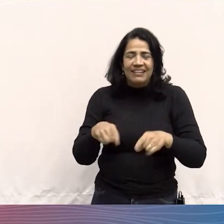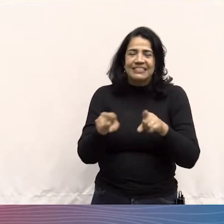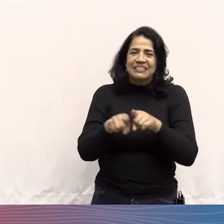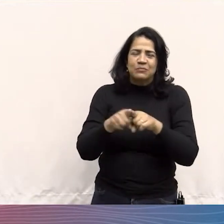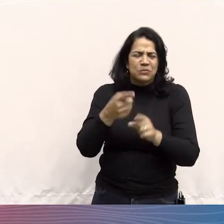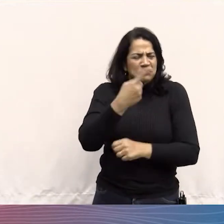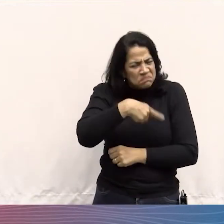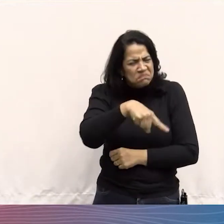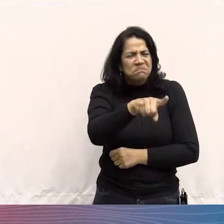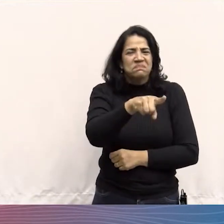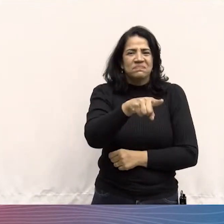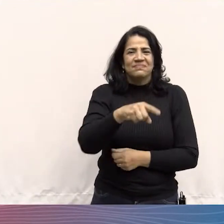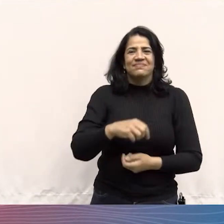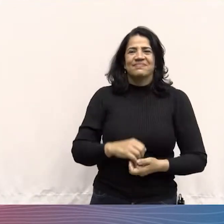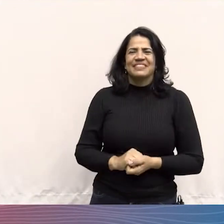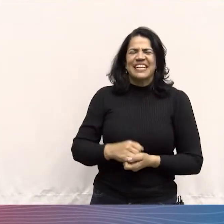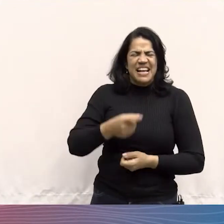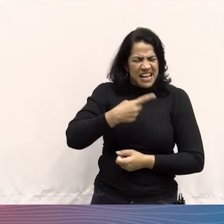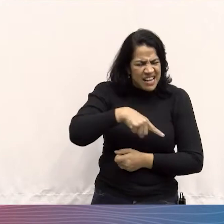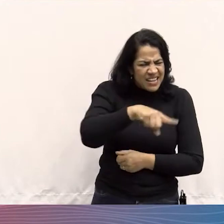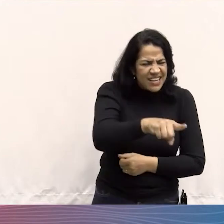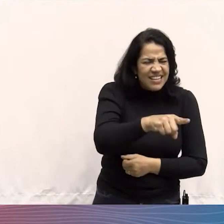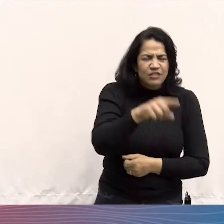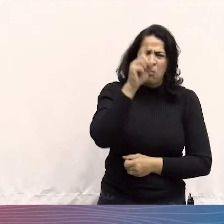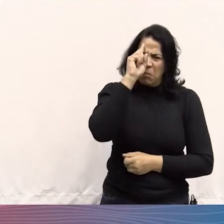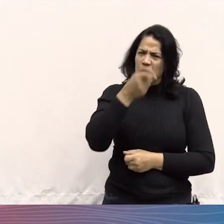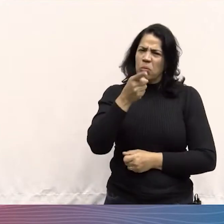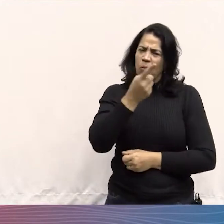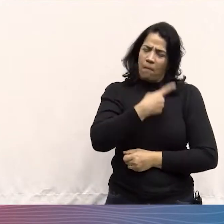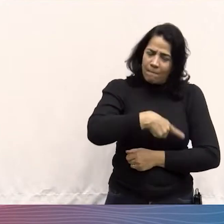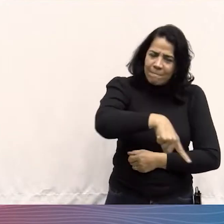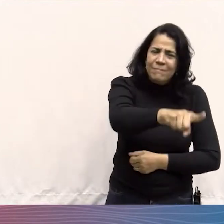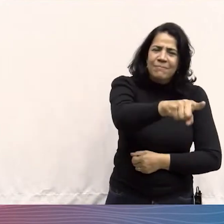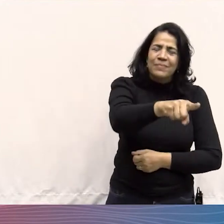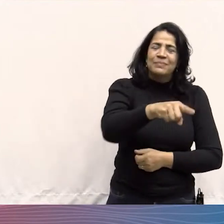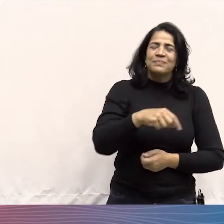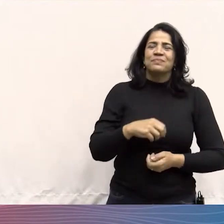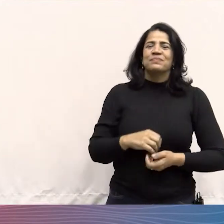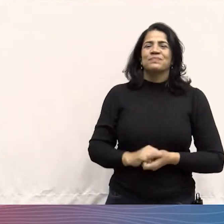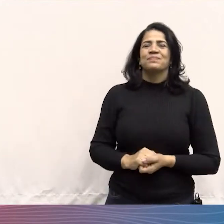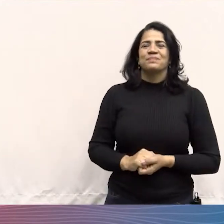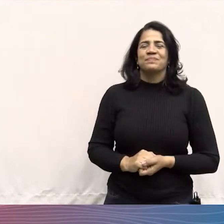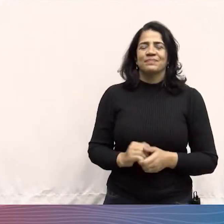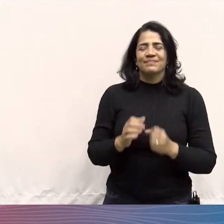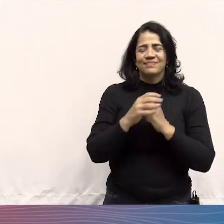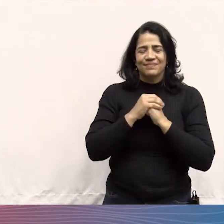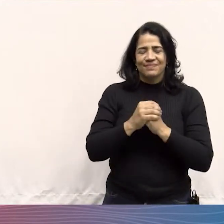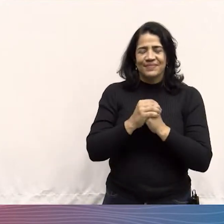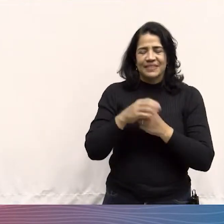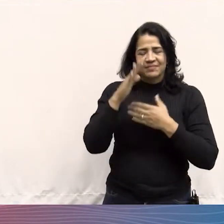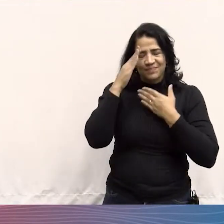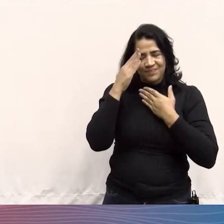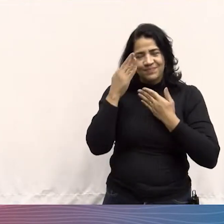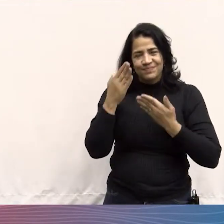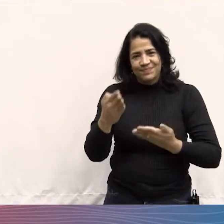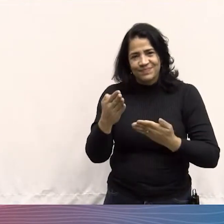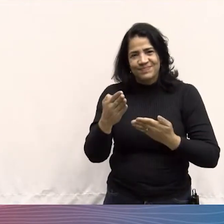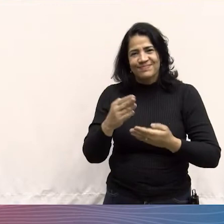Ide, ide. Amém. Muito obrigado.